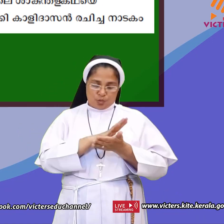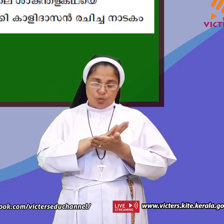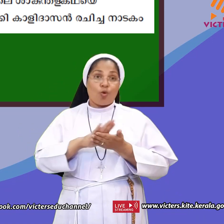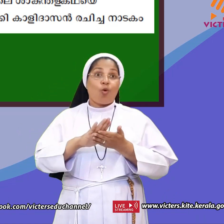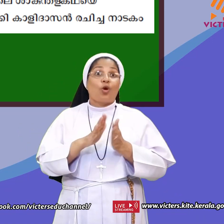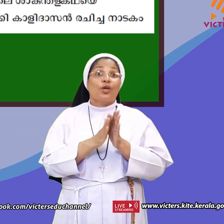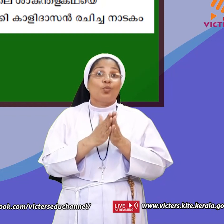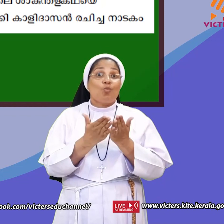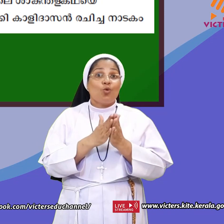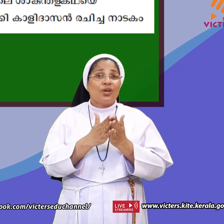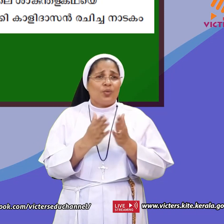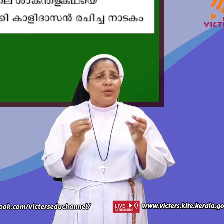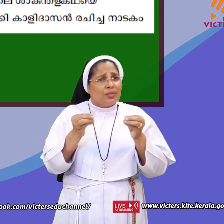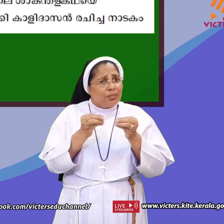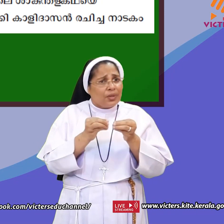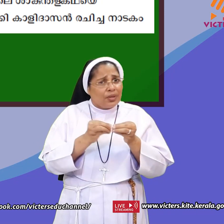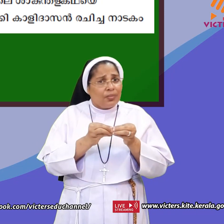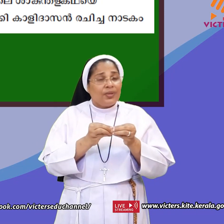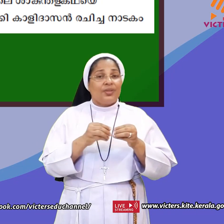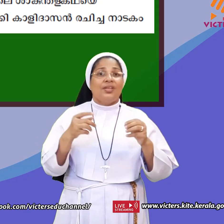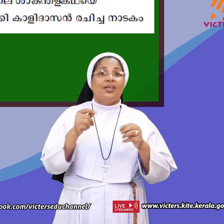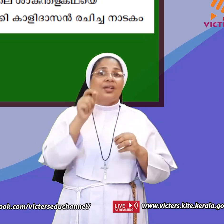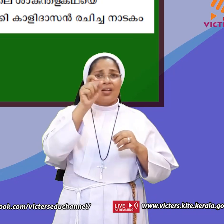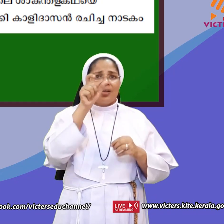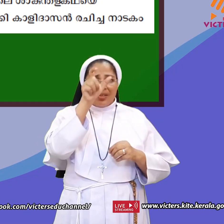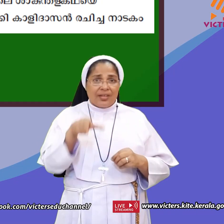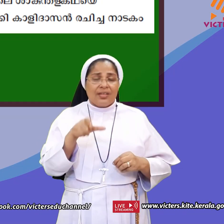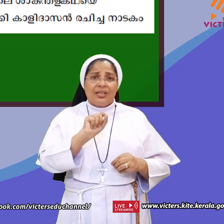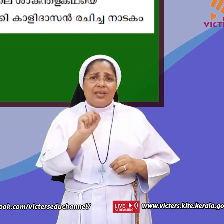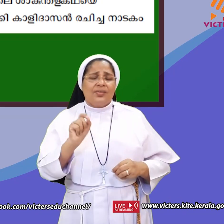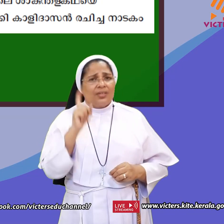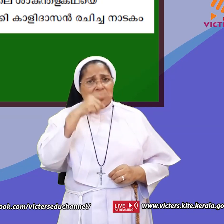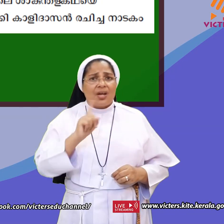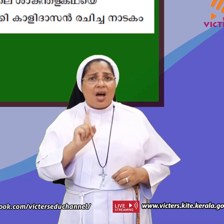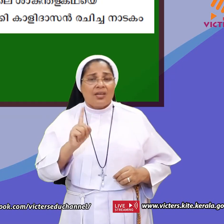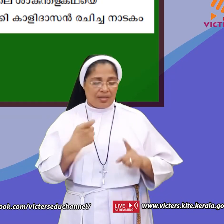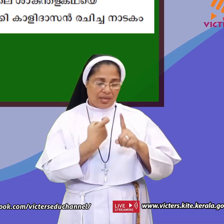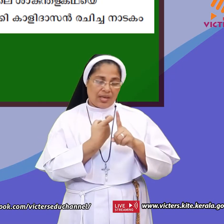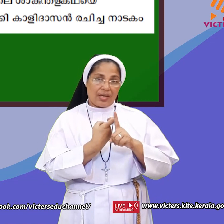നാടകമാണ് അഭിജ്ഞാന ശാകുന്തളം.